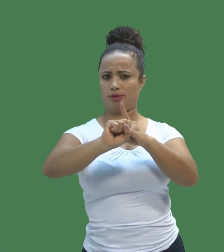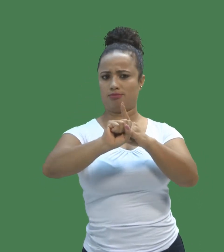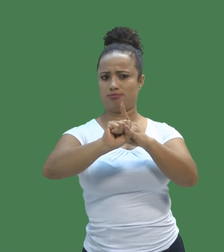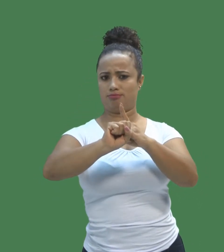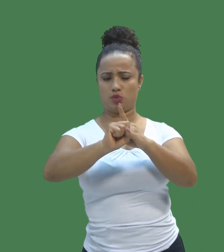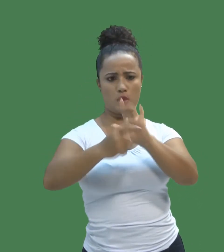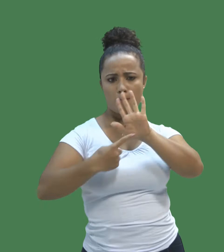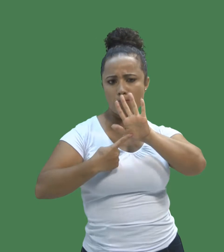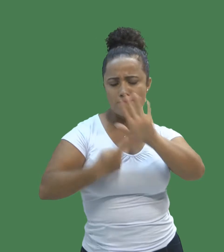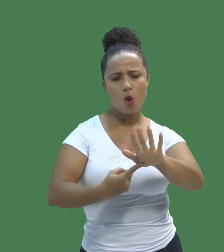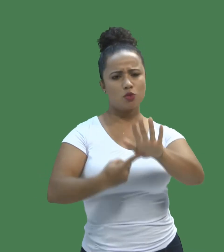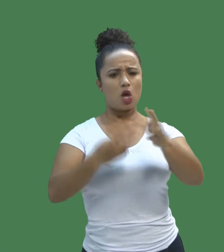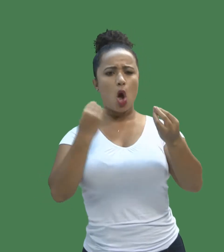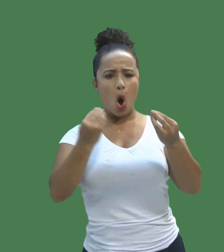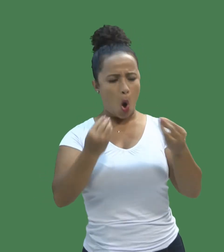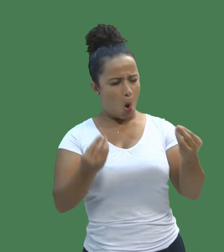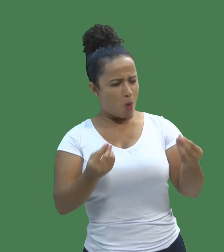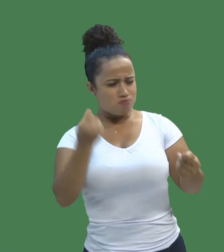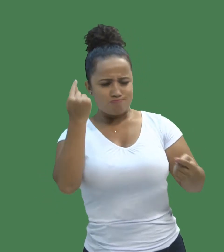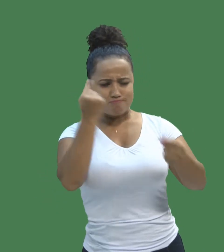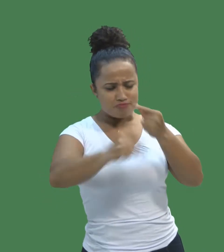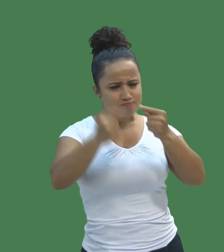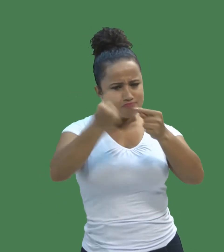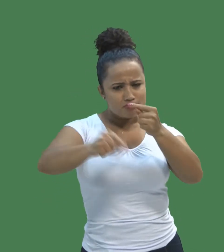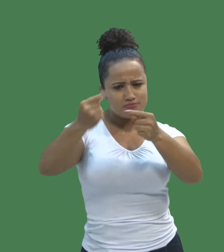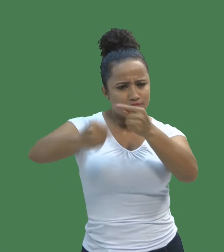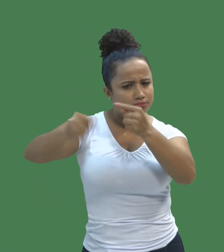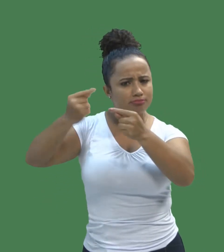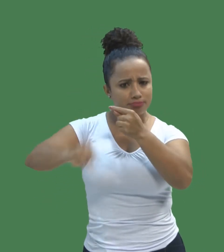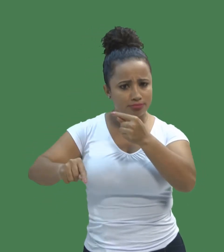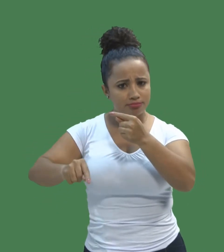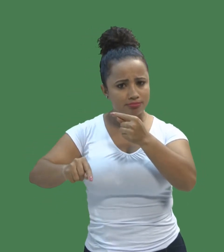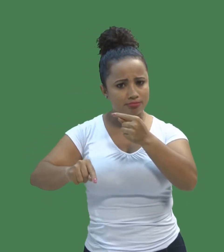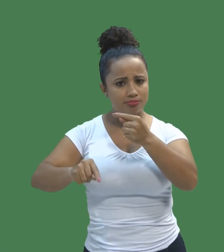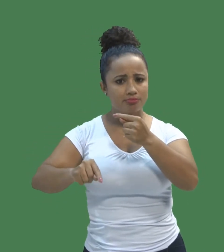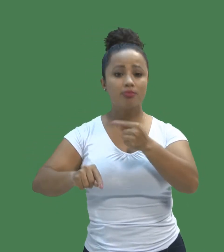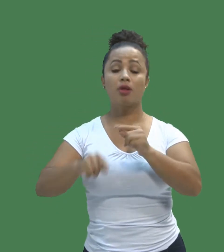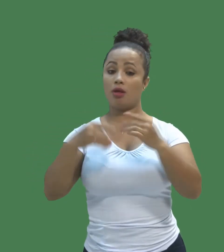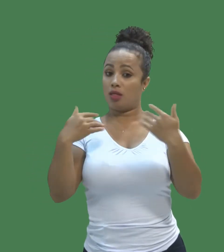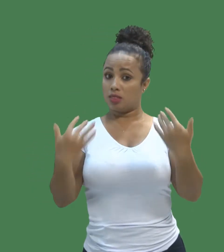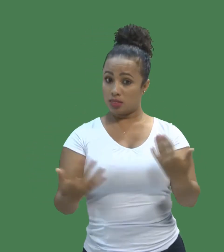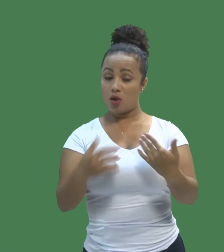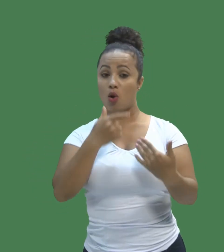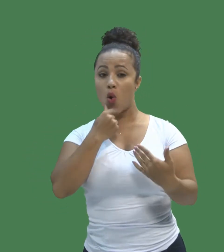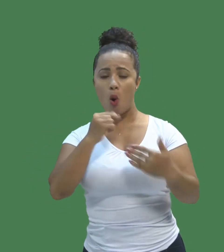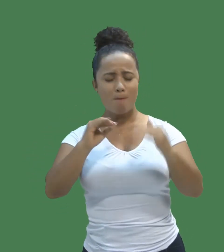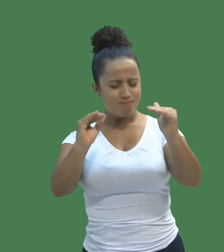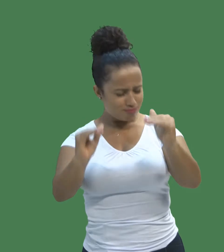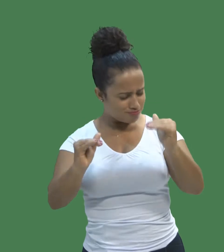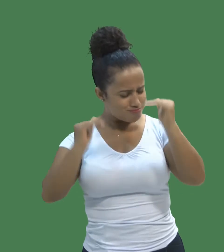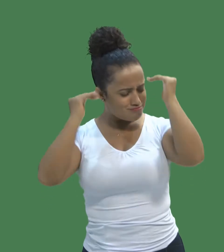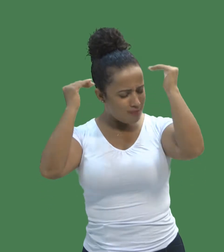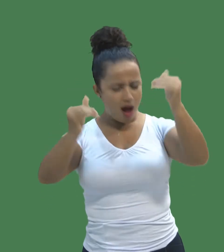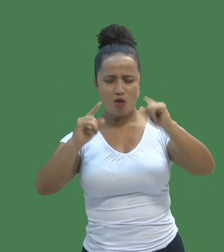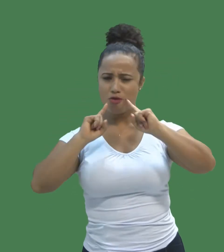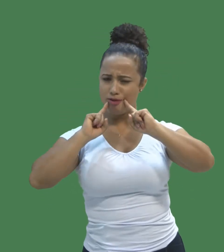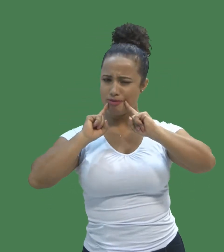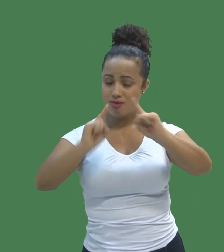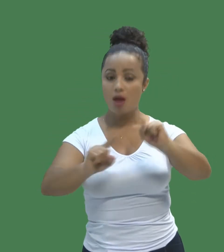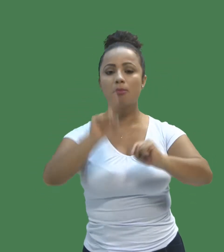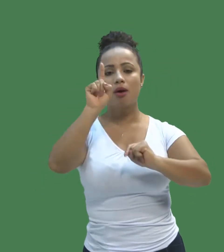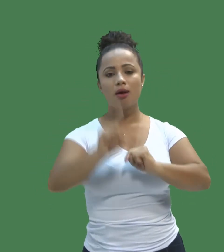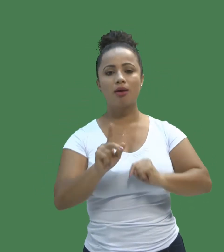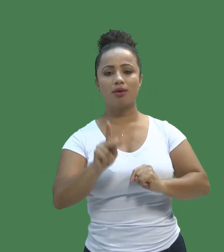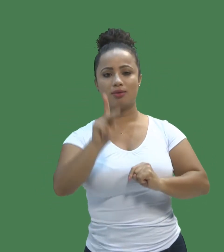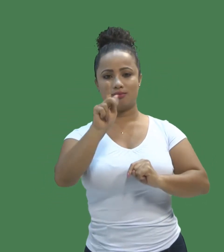sociedade, colocando em evidência as contradições. O representante maior desta